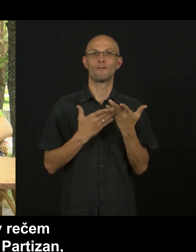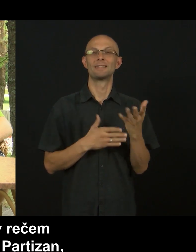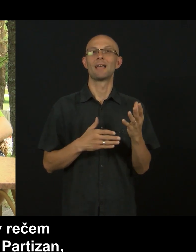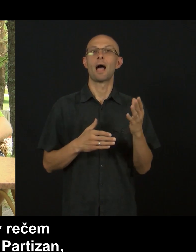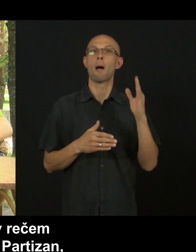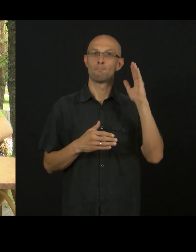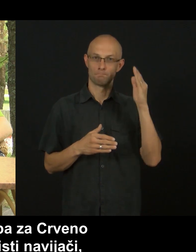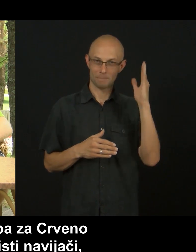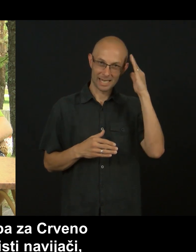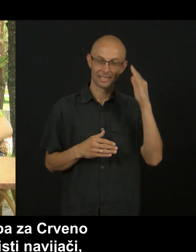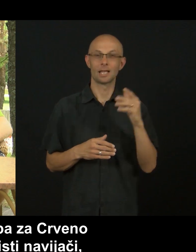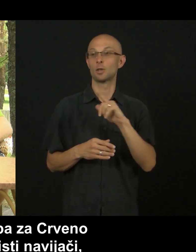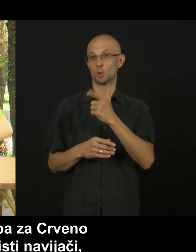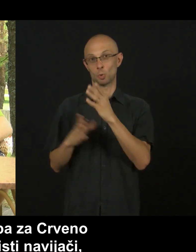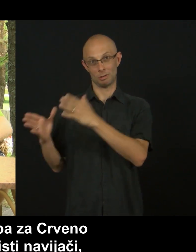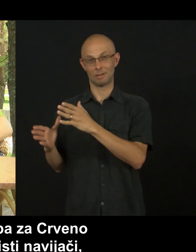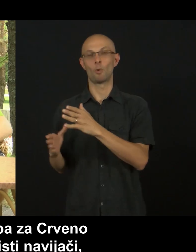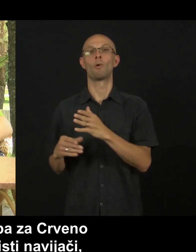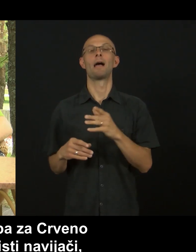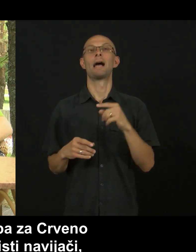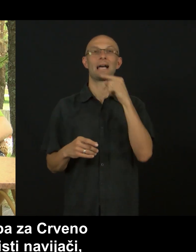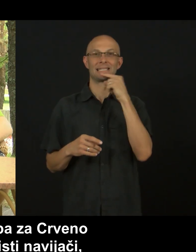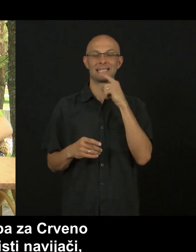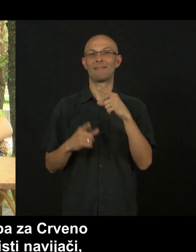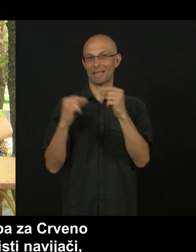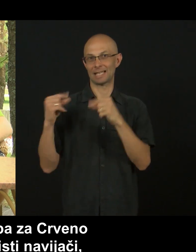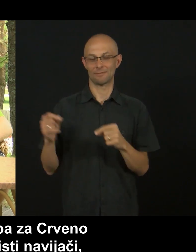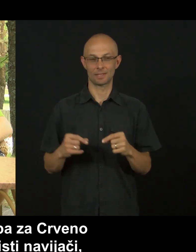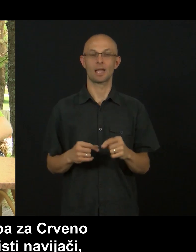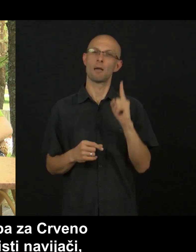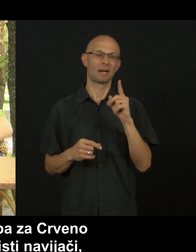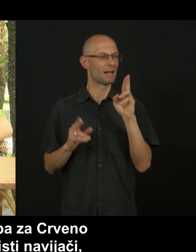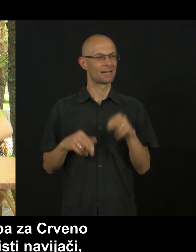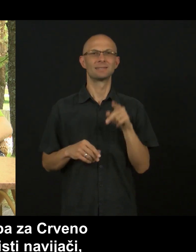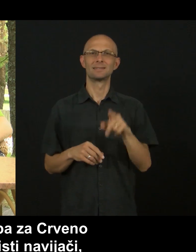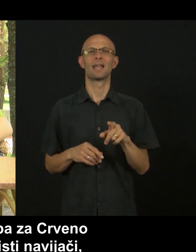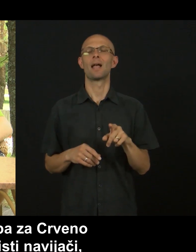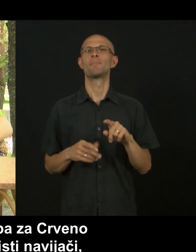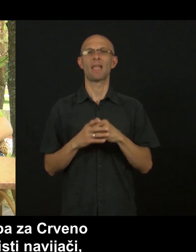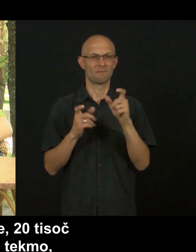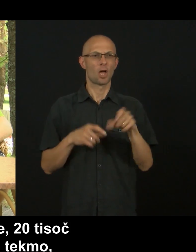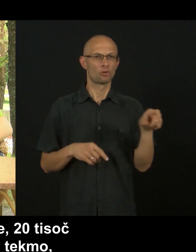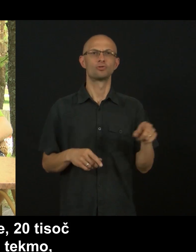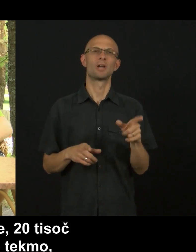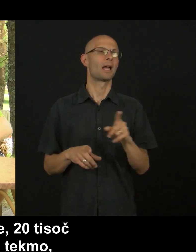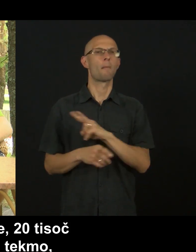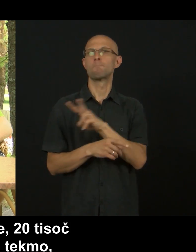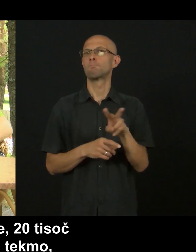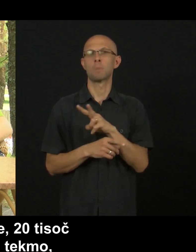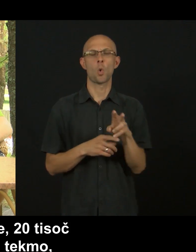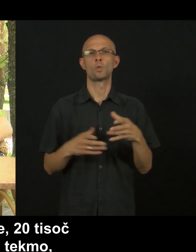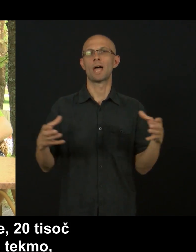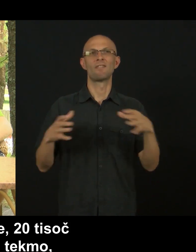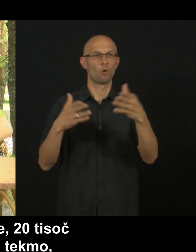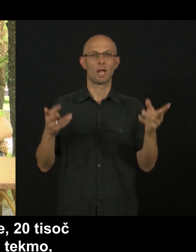za Partizan, ostali del mesta živi za Crveno zvezdo, ampak res tisti navijači, cele dvorane polne,